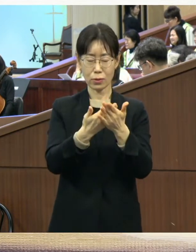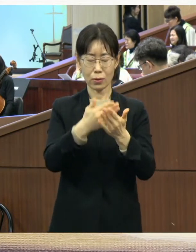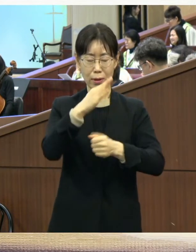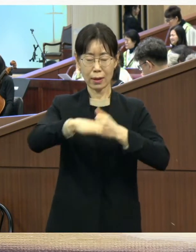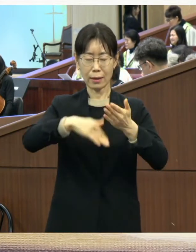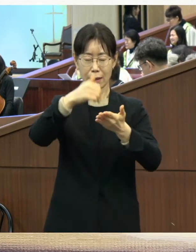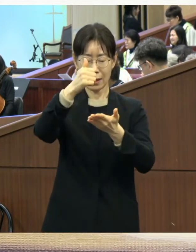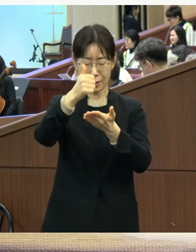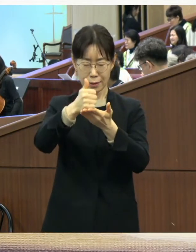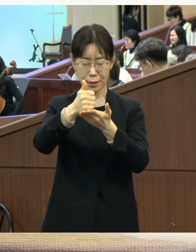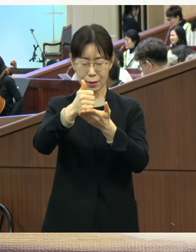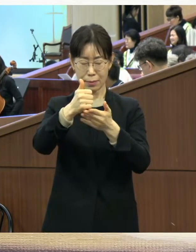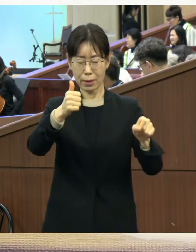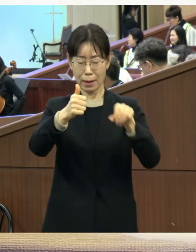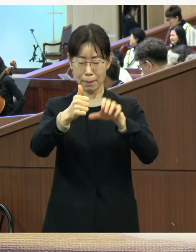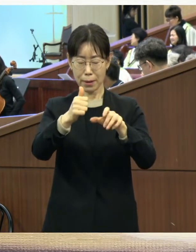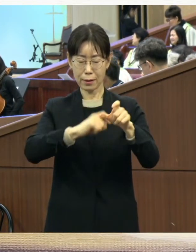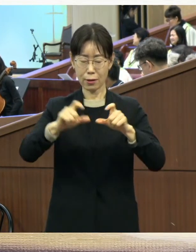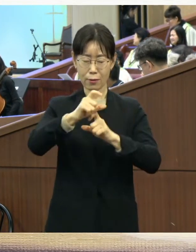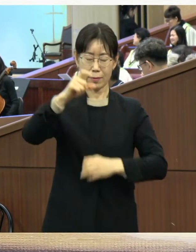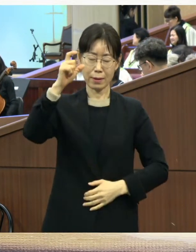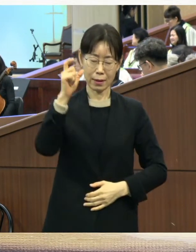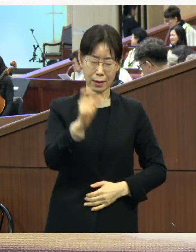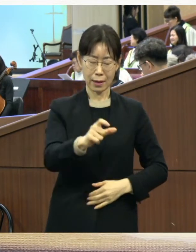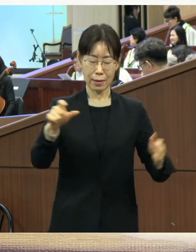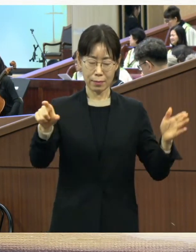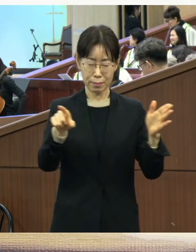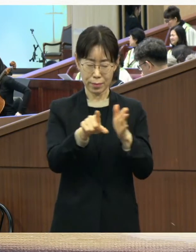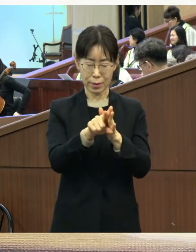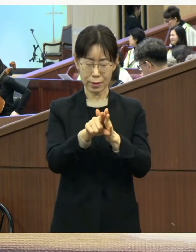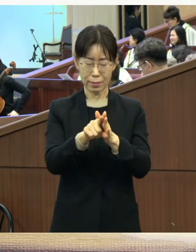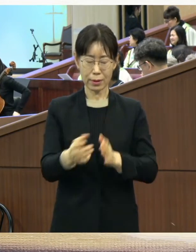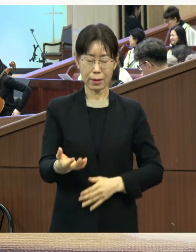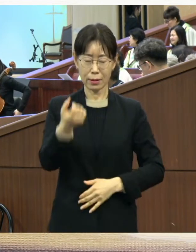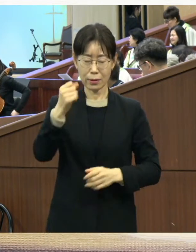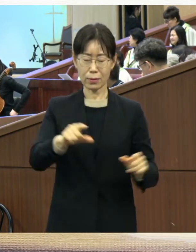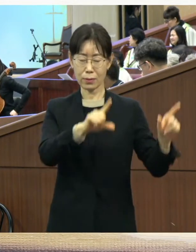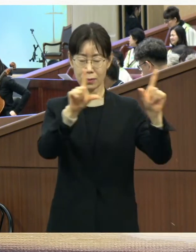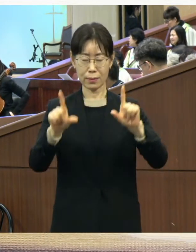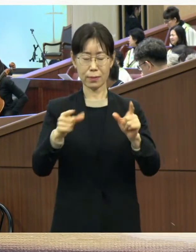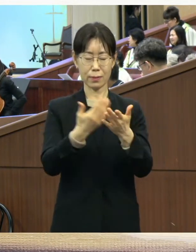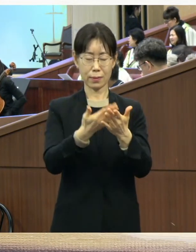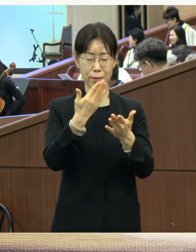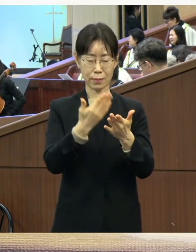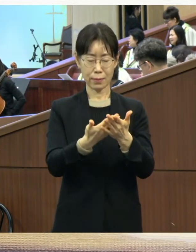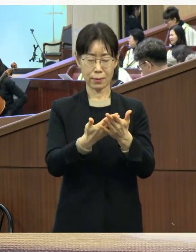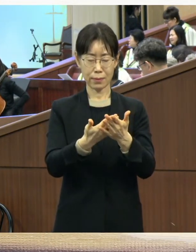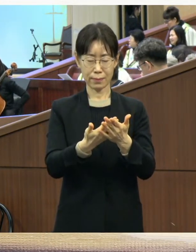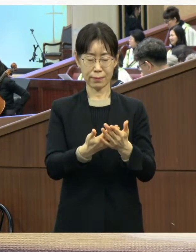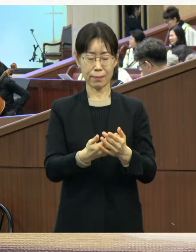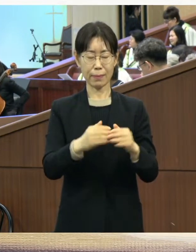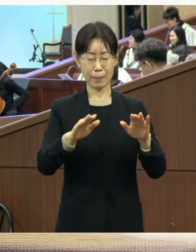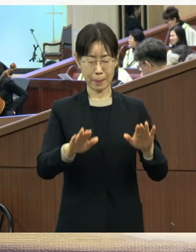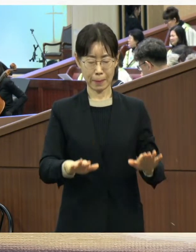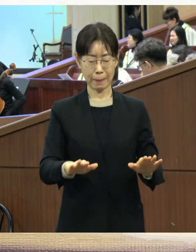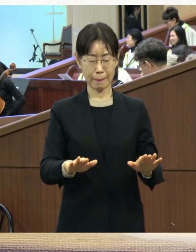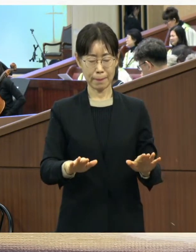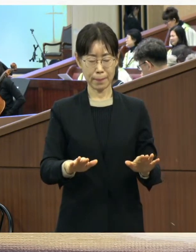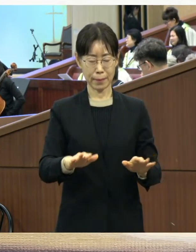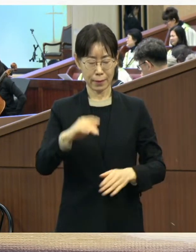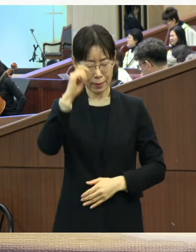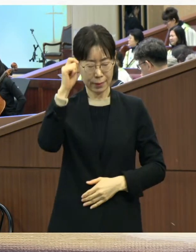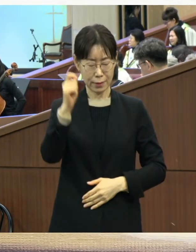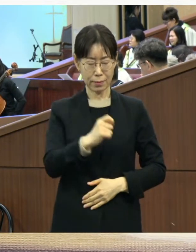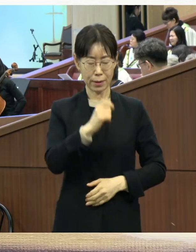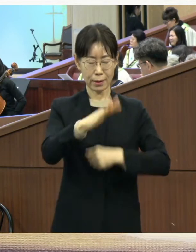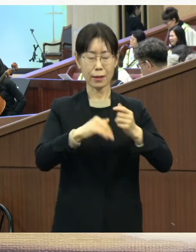백성들로 우뚝 세워지는 그런 시간들이 되도록 역사하여 주시옵소서. 오늘 또 이 새벽의